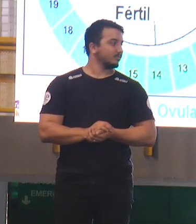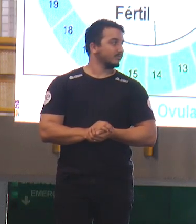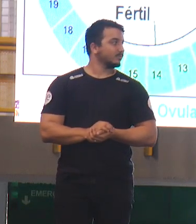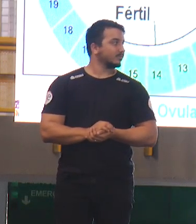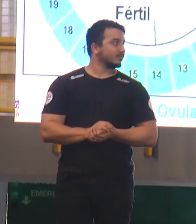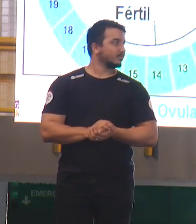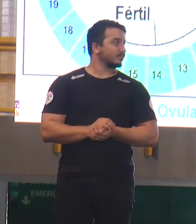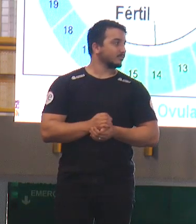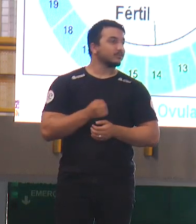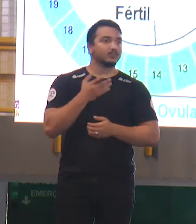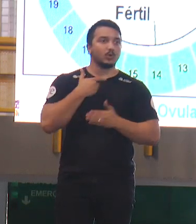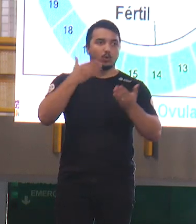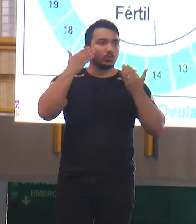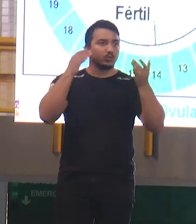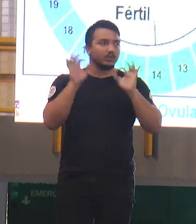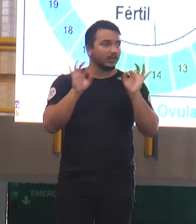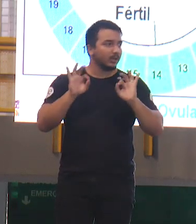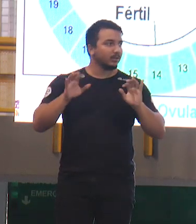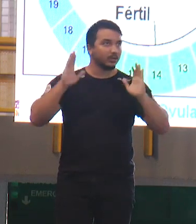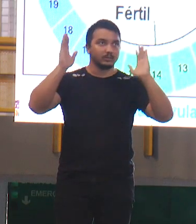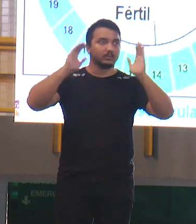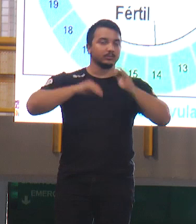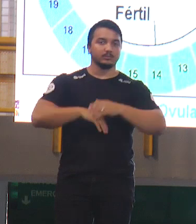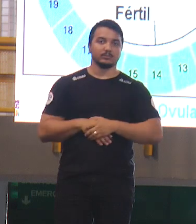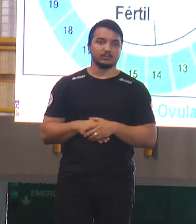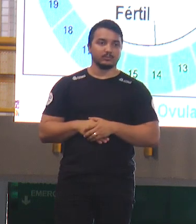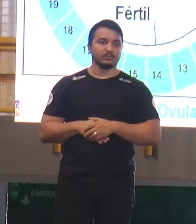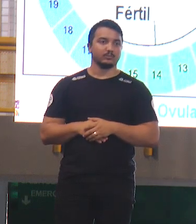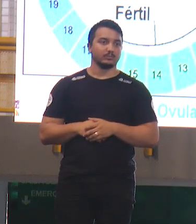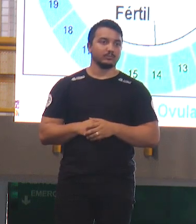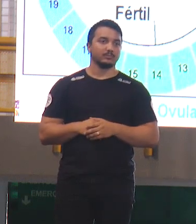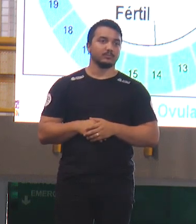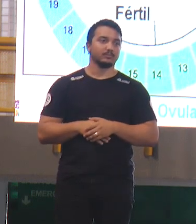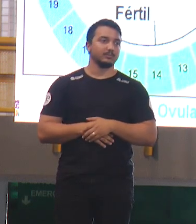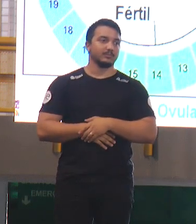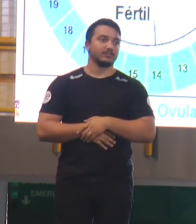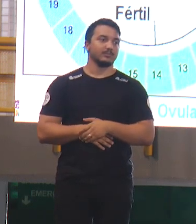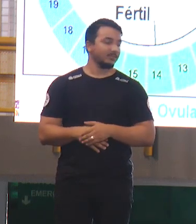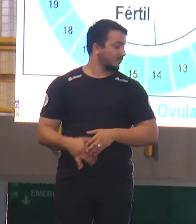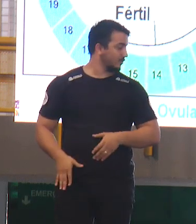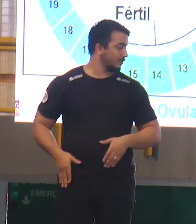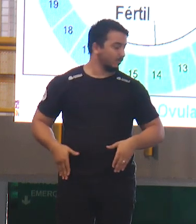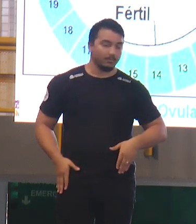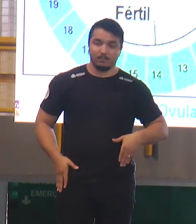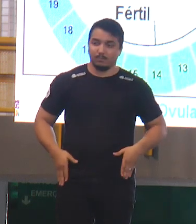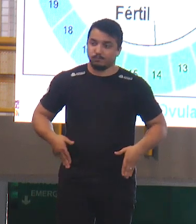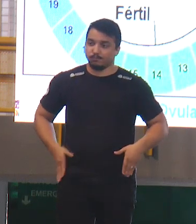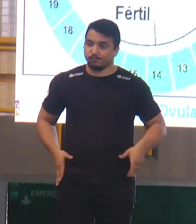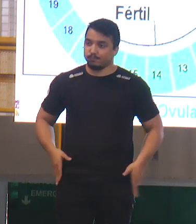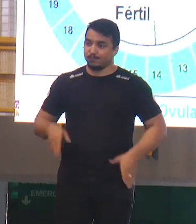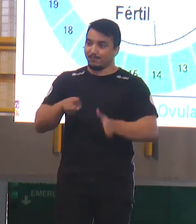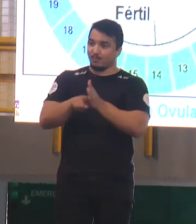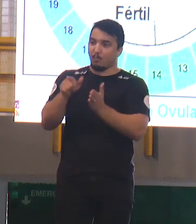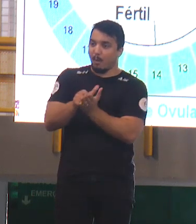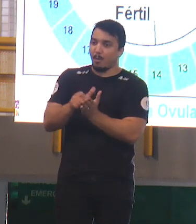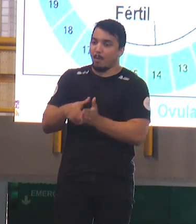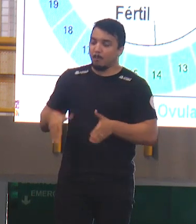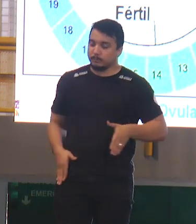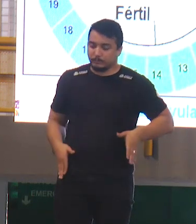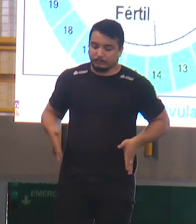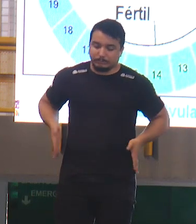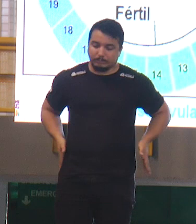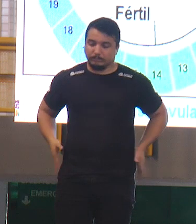Ainda bem que vocês não têm dúvida, né, gente? Graças a Deus, viu? Imagina se tivesse. Meu bolso aqui está estourando, tanta pergunta. Espera